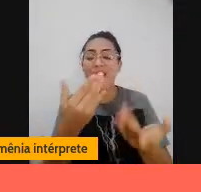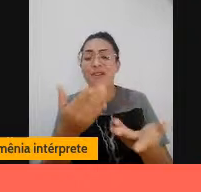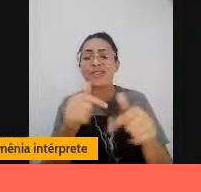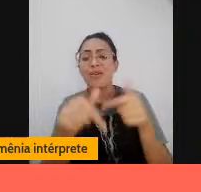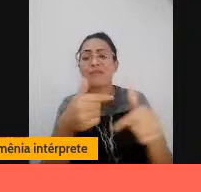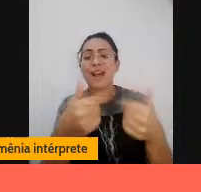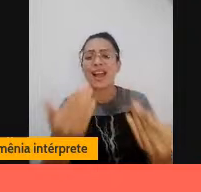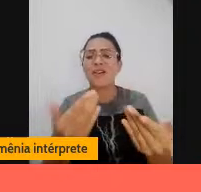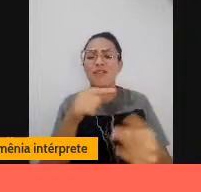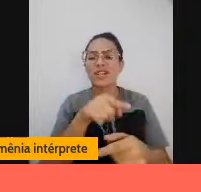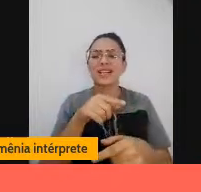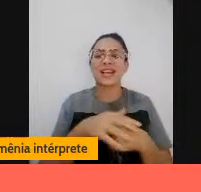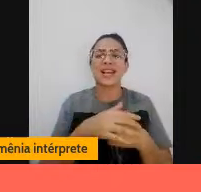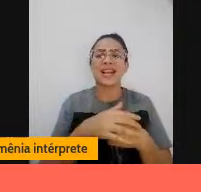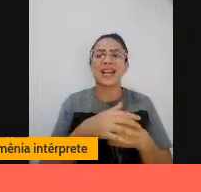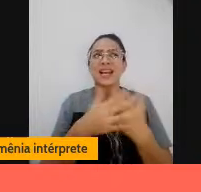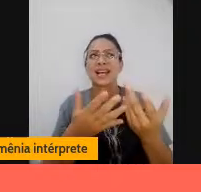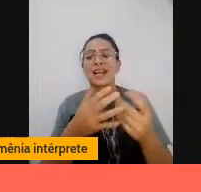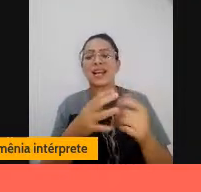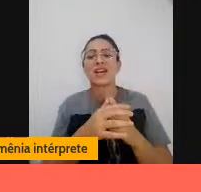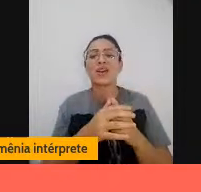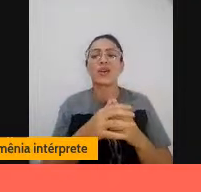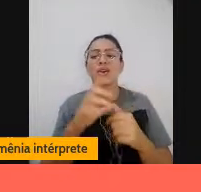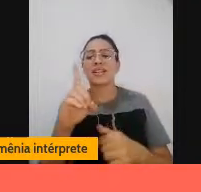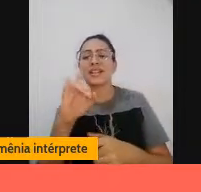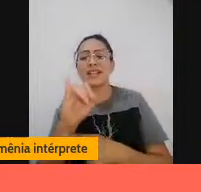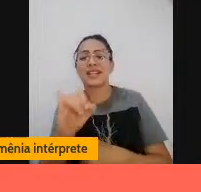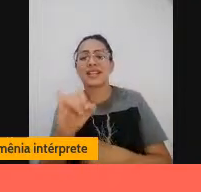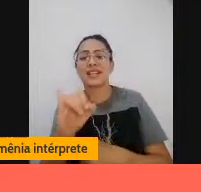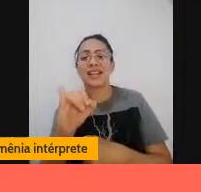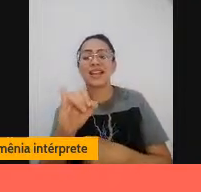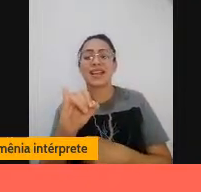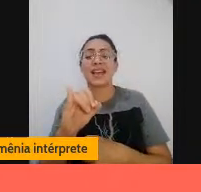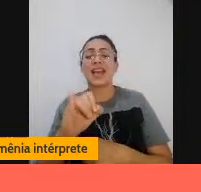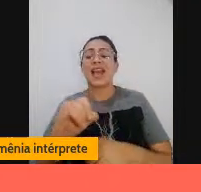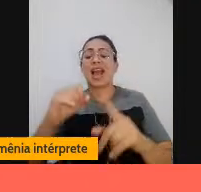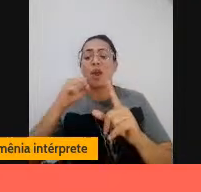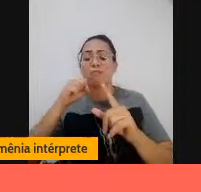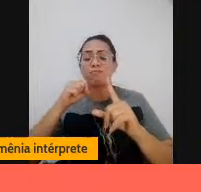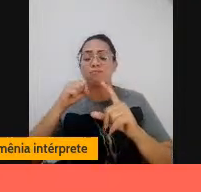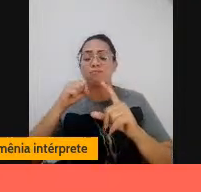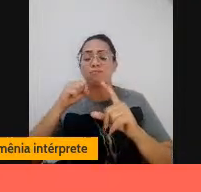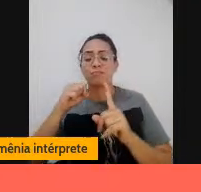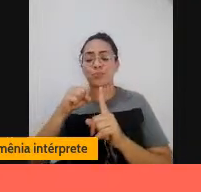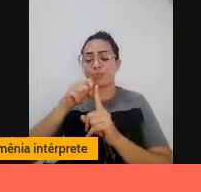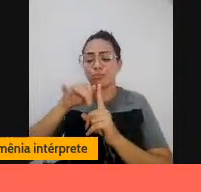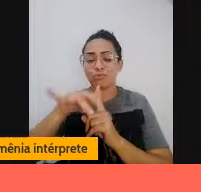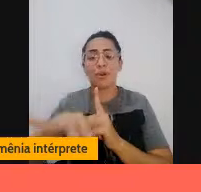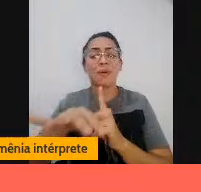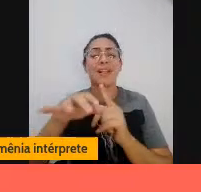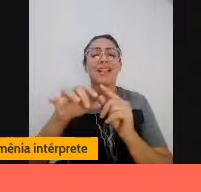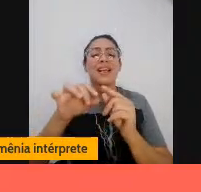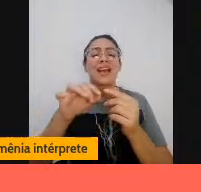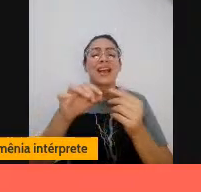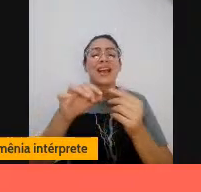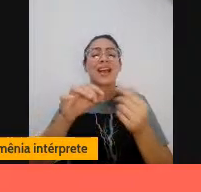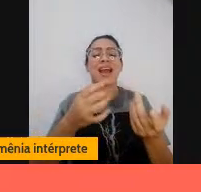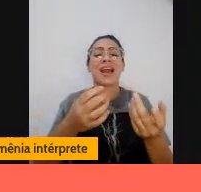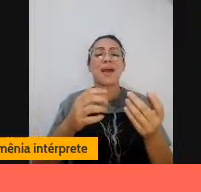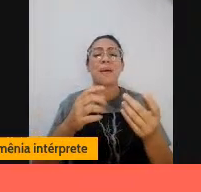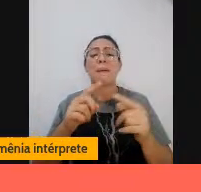DJ, aí perguntaram que era DI, eu disse que era um digital influencer, mas disseram que ele é um